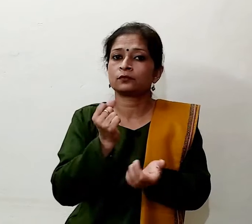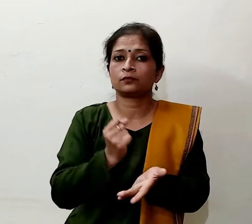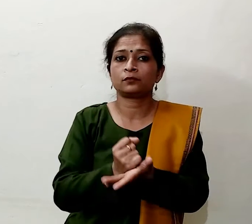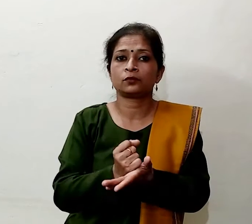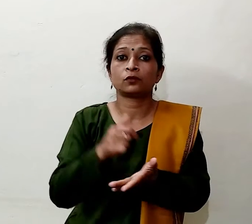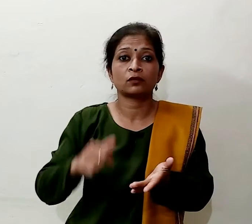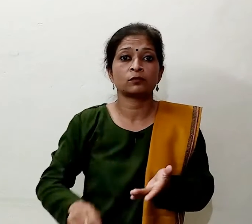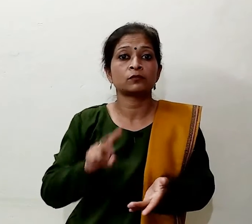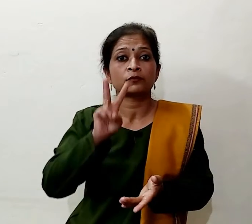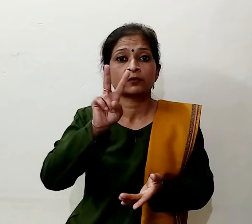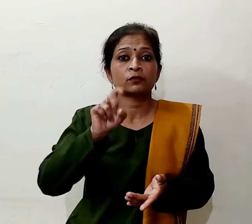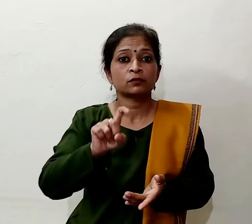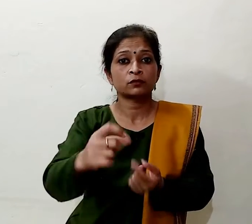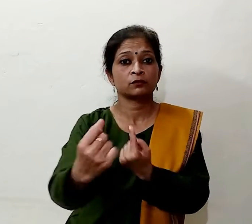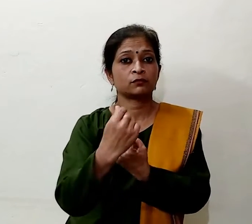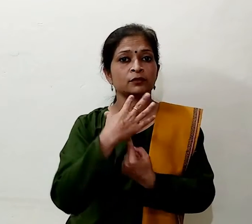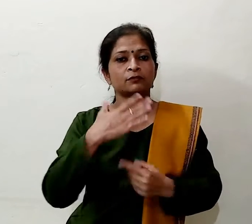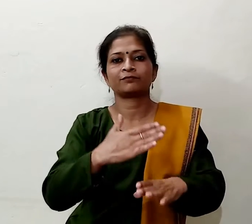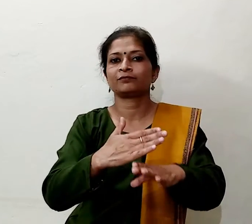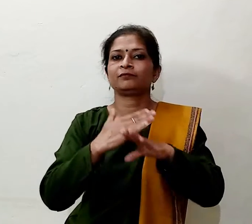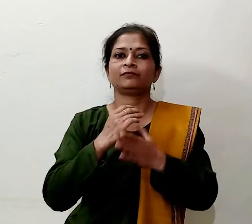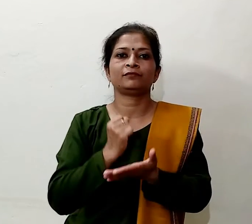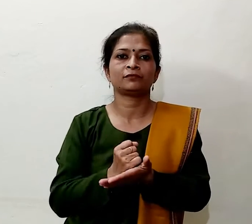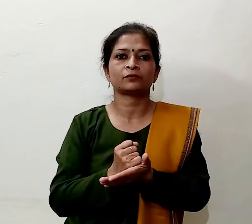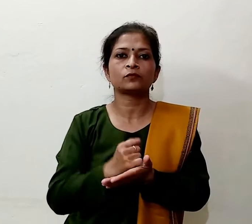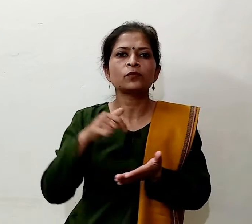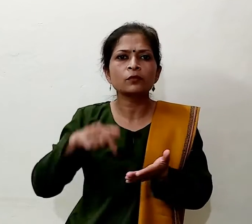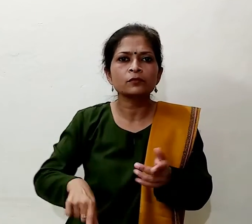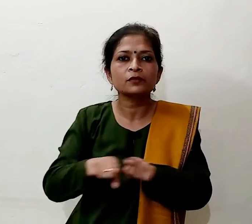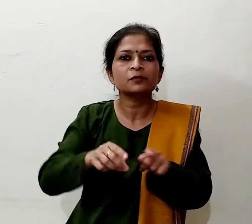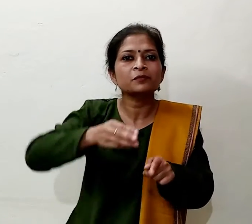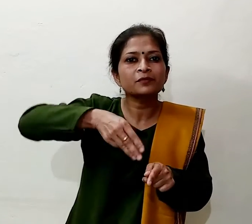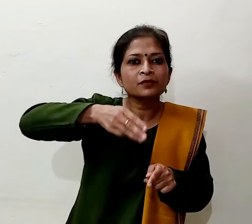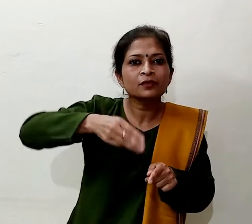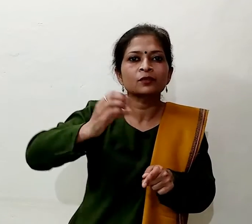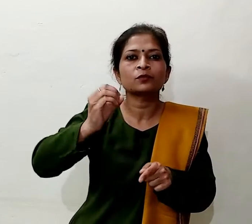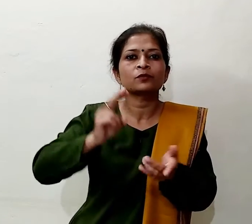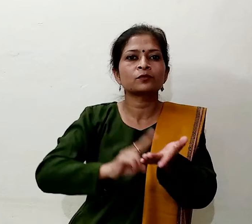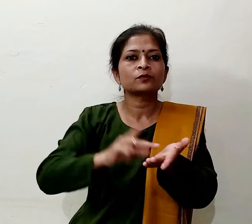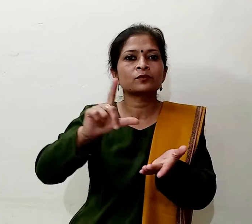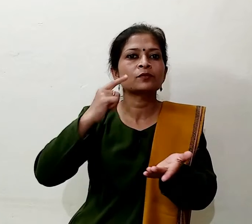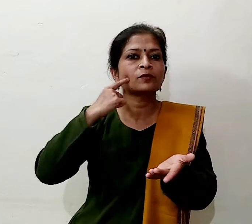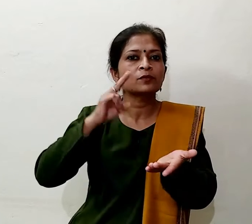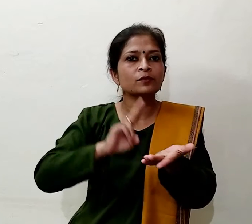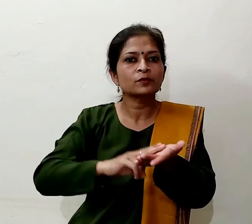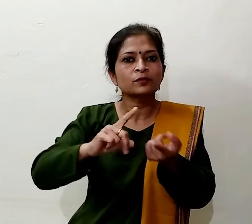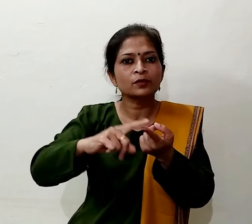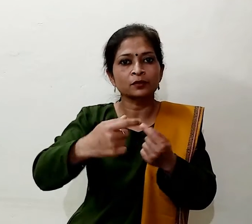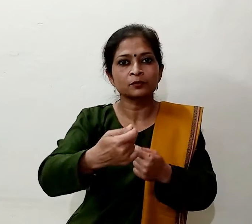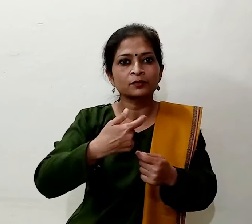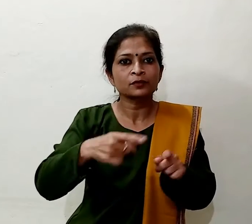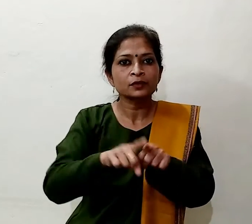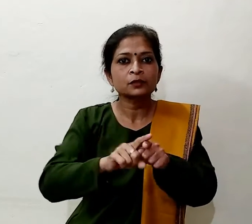संक्रमर की संभाबना ना हो दुकानदार ओनलाइन कार स्वैपिंग मशीन को प्रतियक ग्राहक के उप्योग के